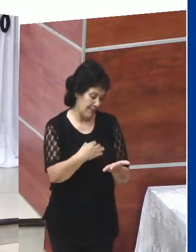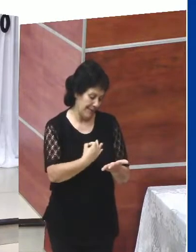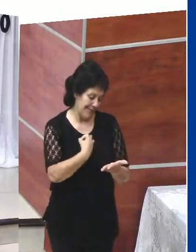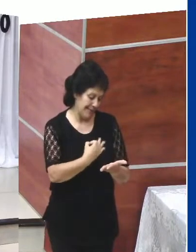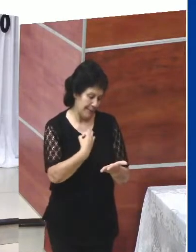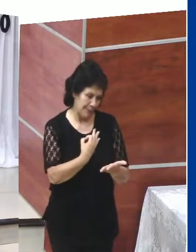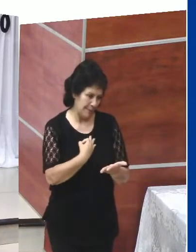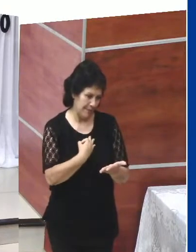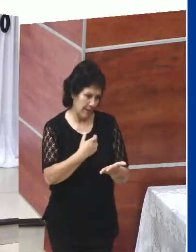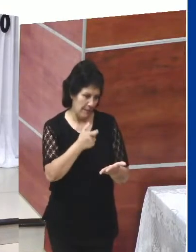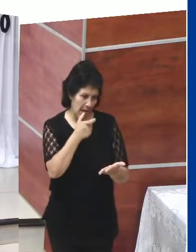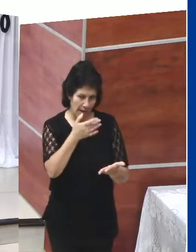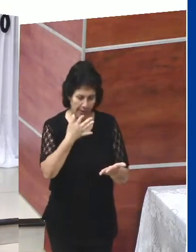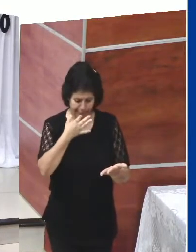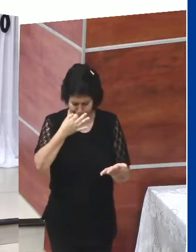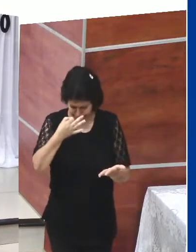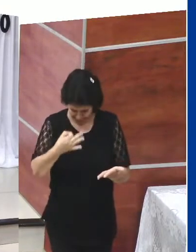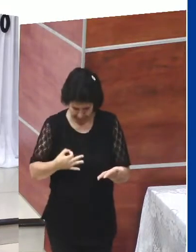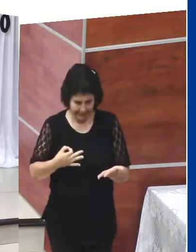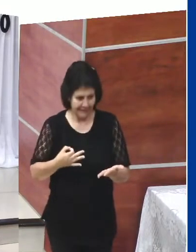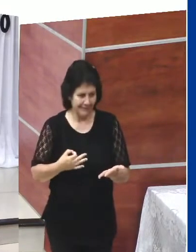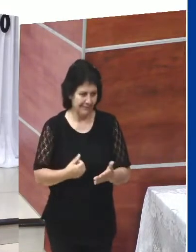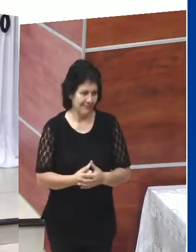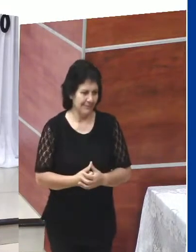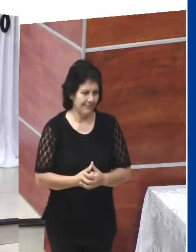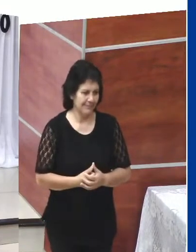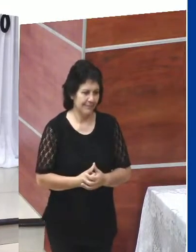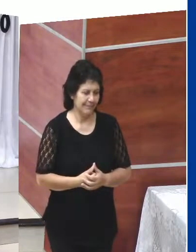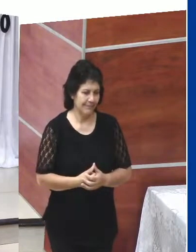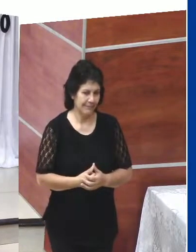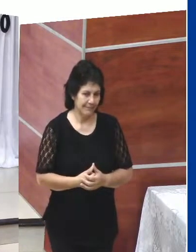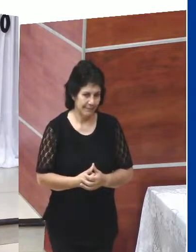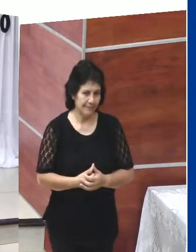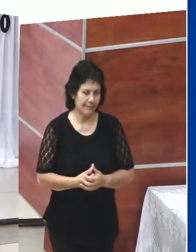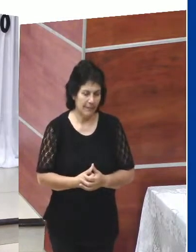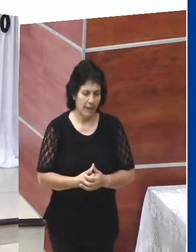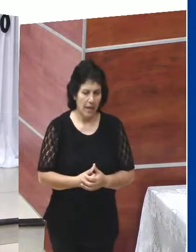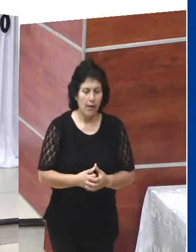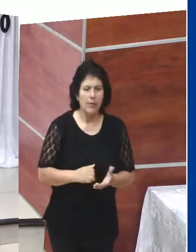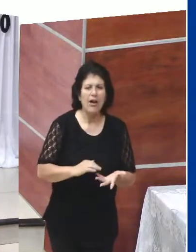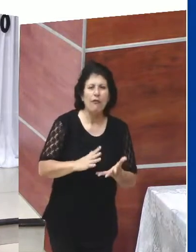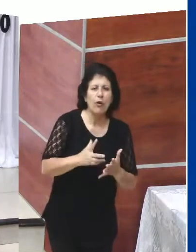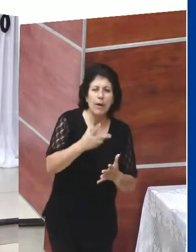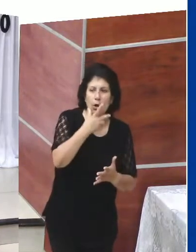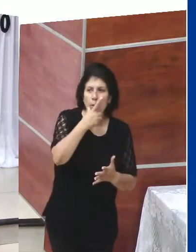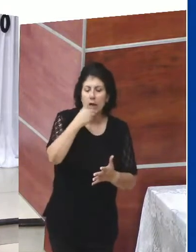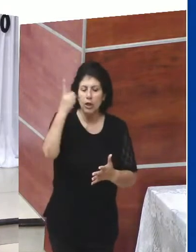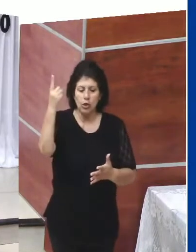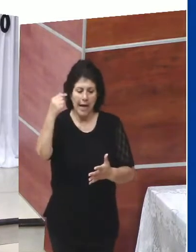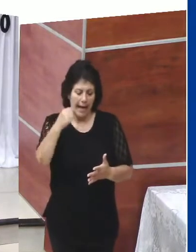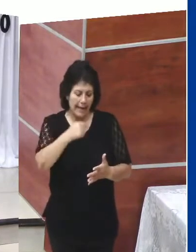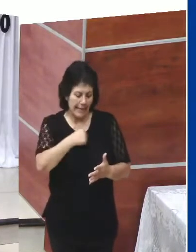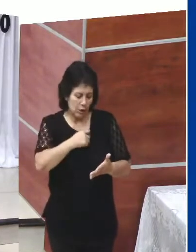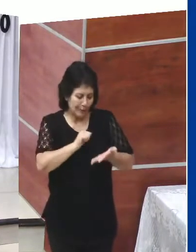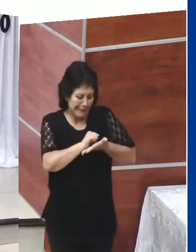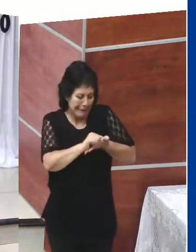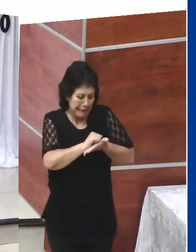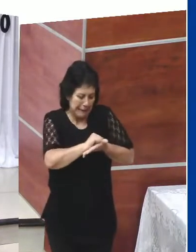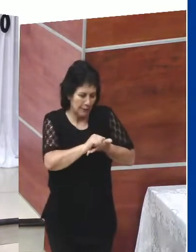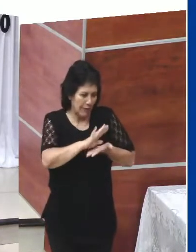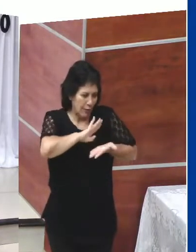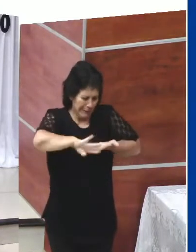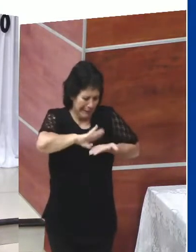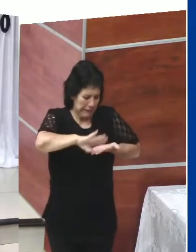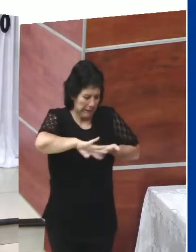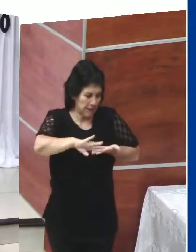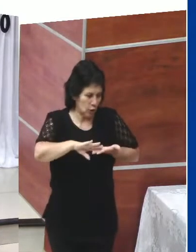Dios usa la palabra de Él para lavarnos por dentro. Y Dios genera un